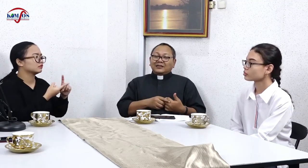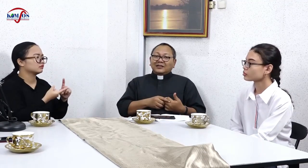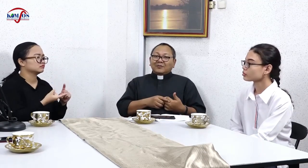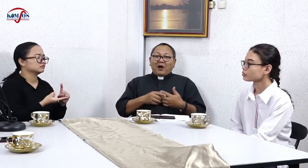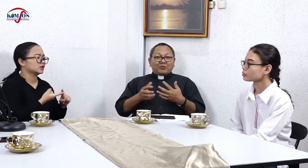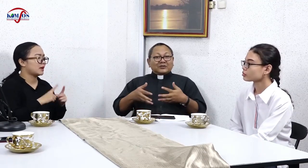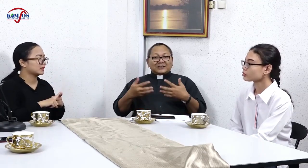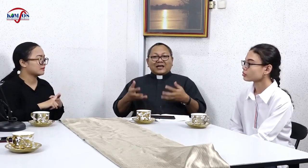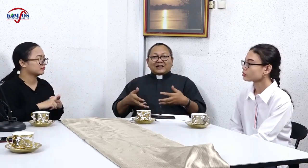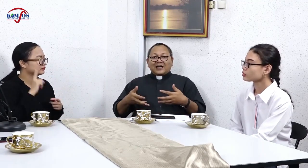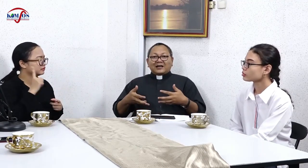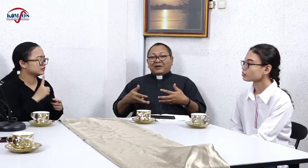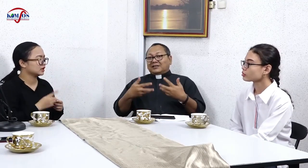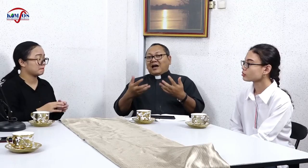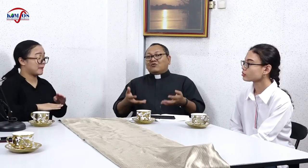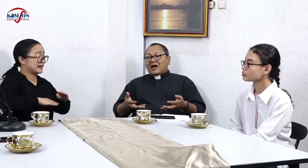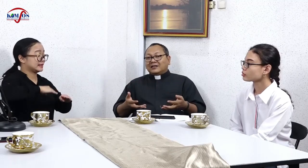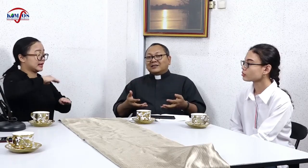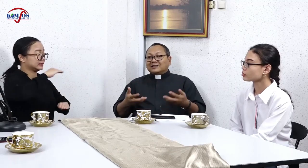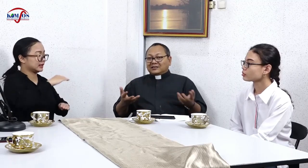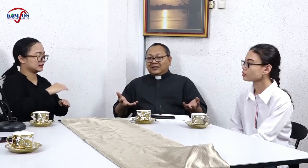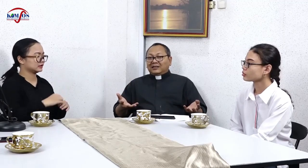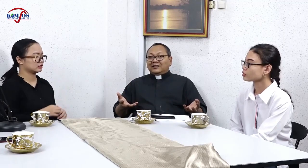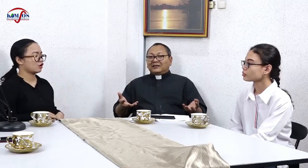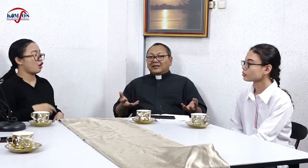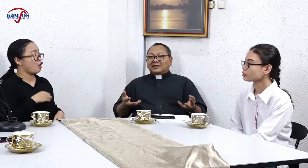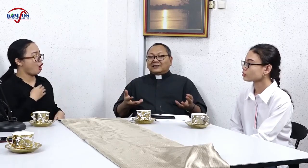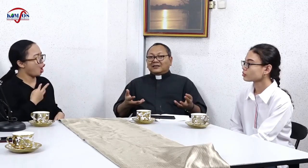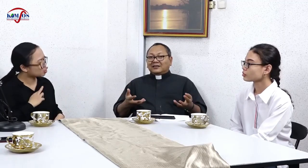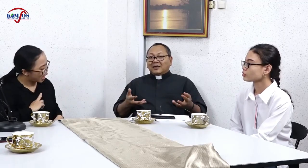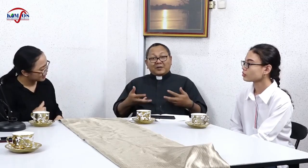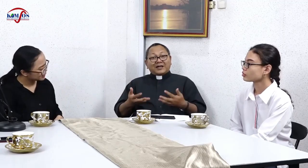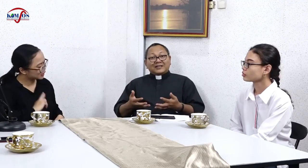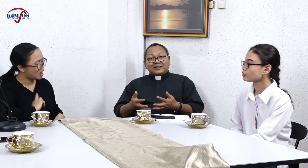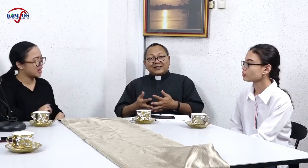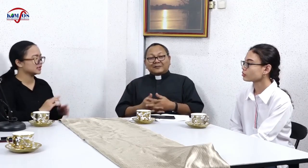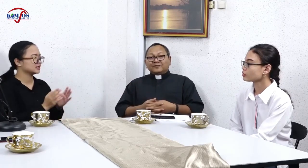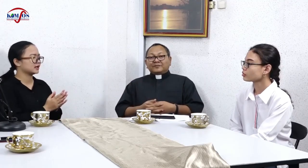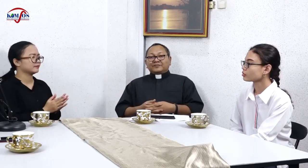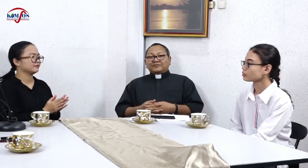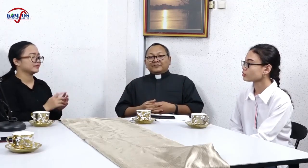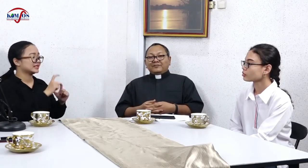rohani maupun secara pengetahuan skill dan kepribadiannya